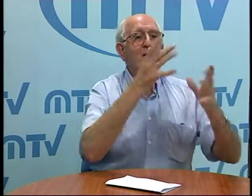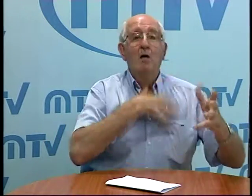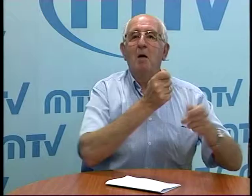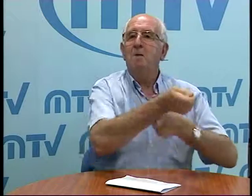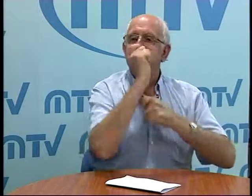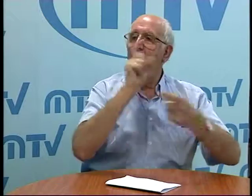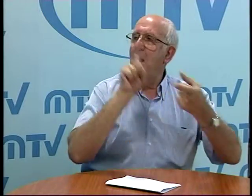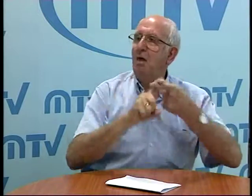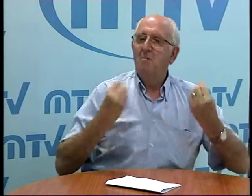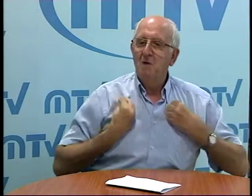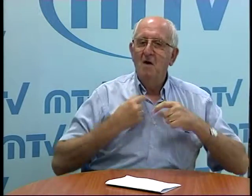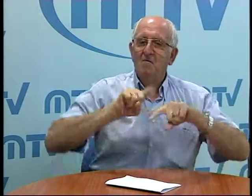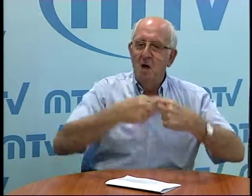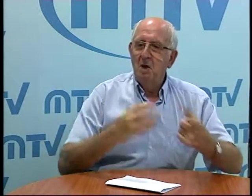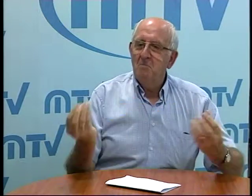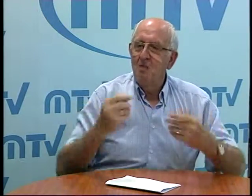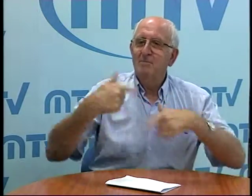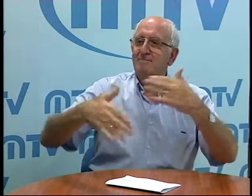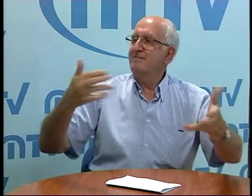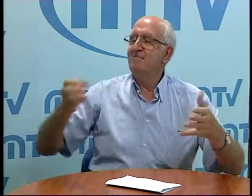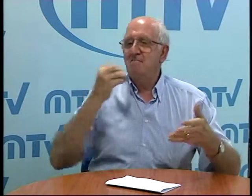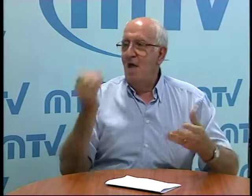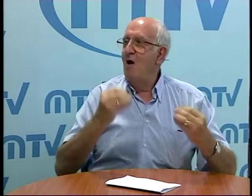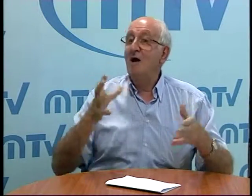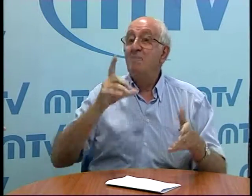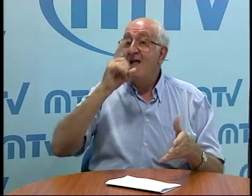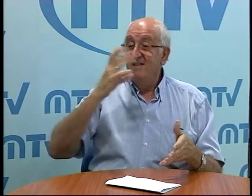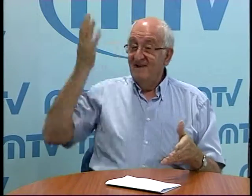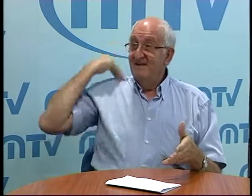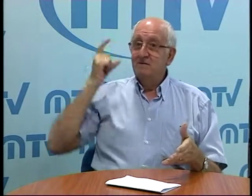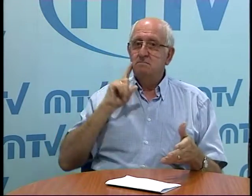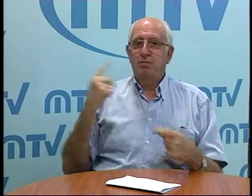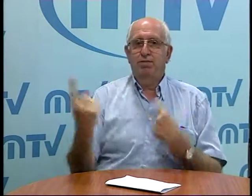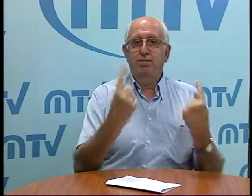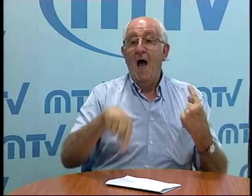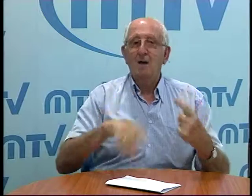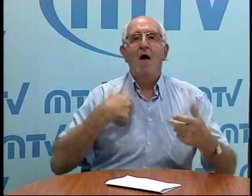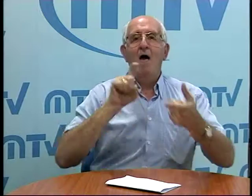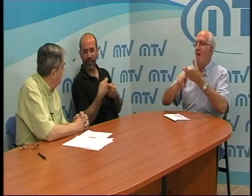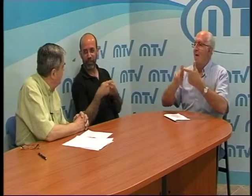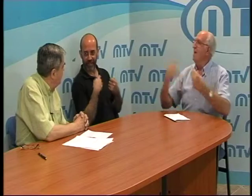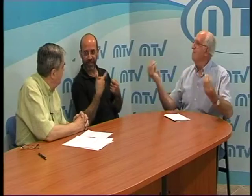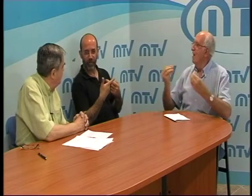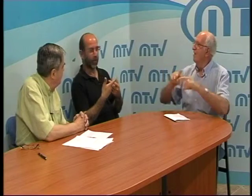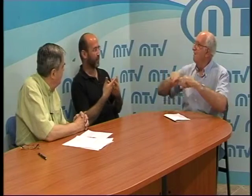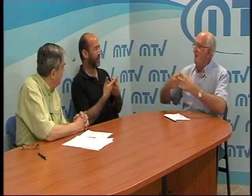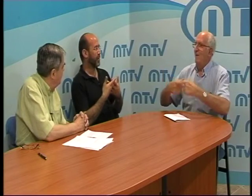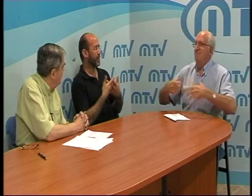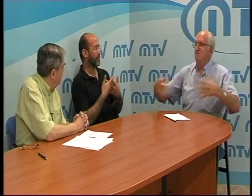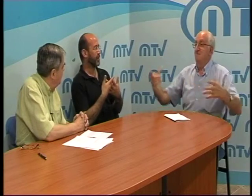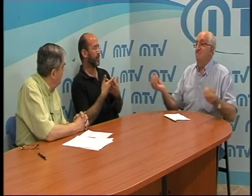casaron, teníamos contacto casi todos los fines de semana, sordos que se iban a otras comunidades autónomas y ahí ligaban, y después se